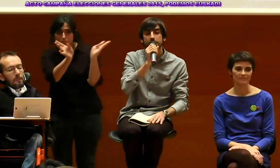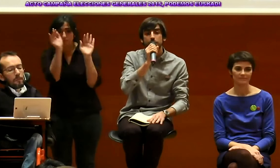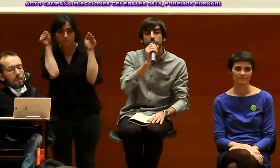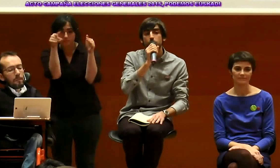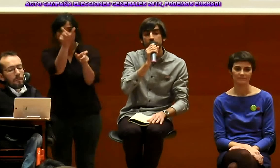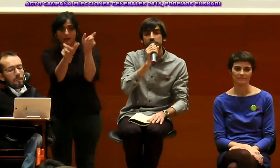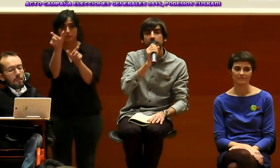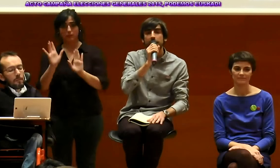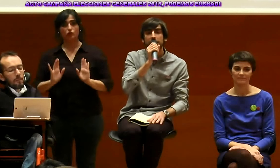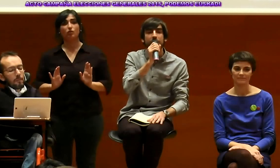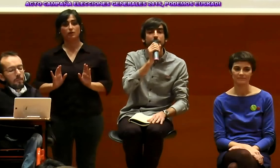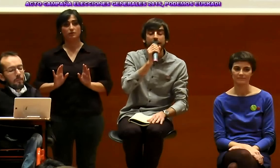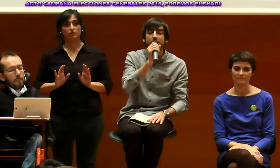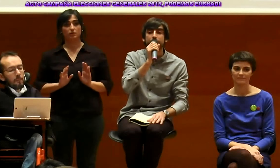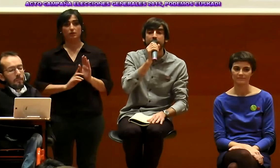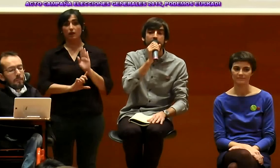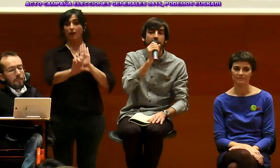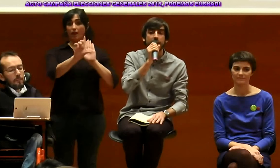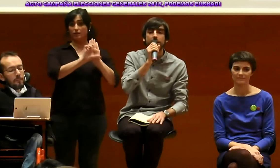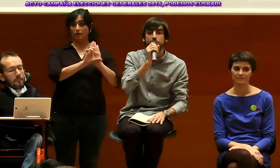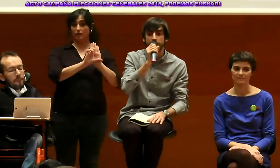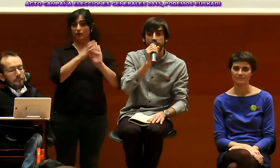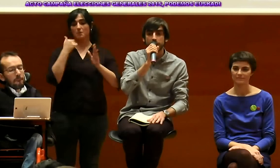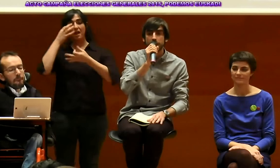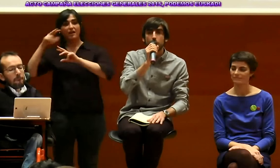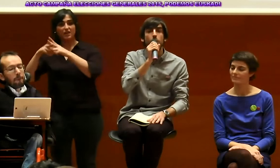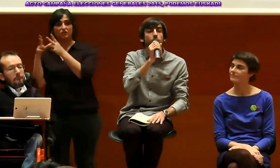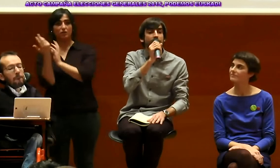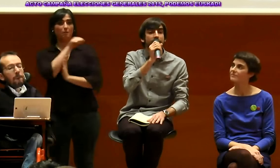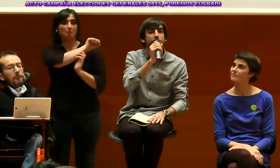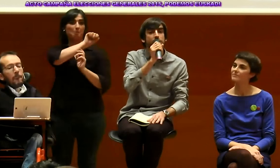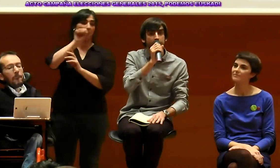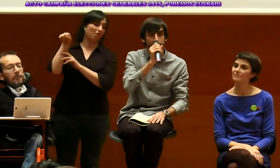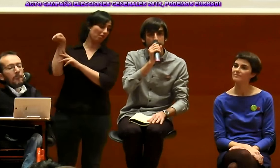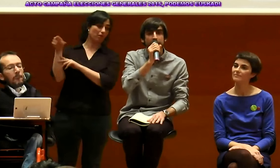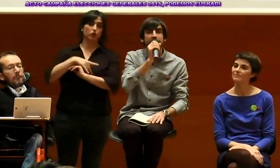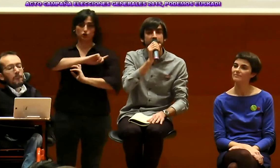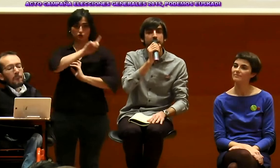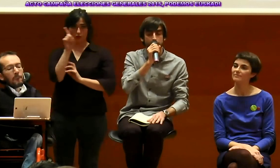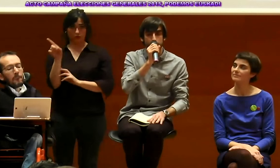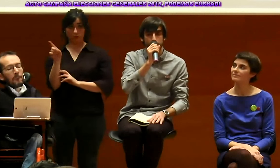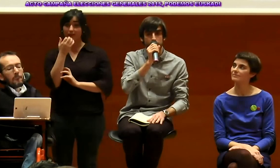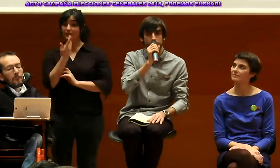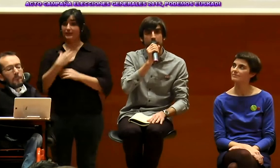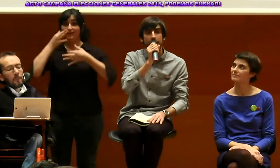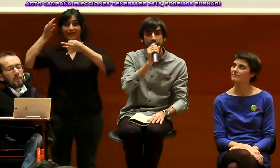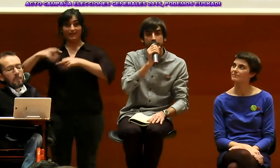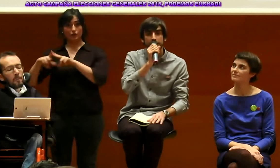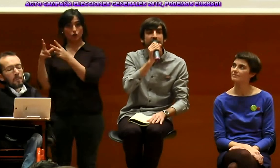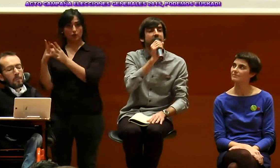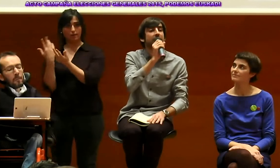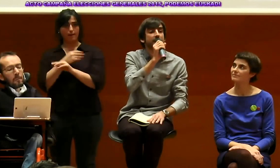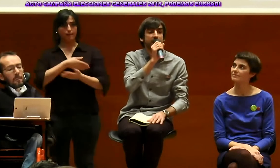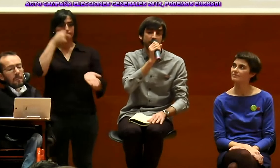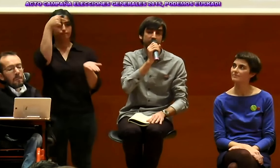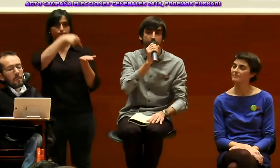leyes no están ahí para dar la espalda a la realidad social. Cuando la realidad social exige a la ley,